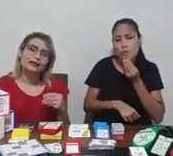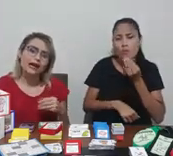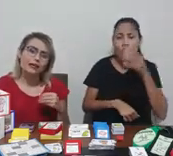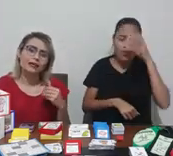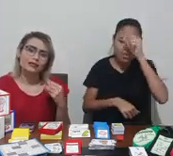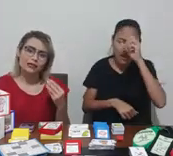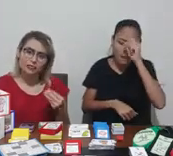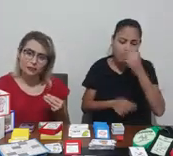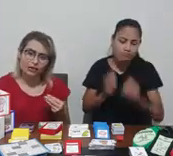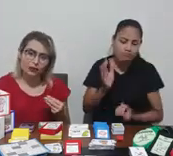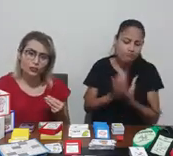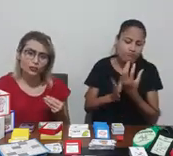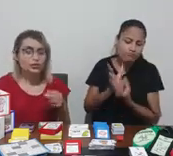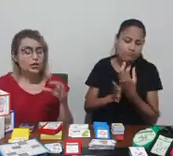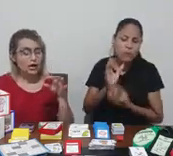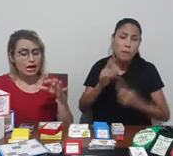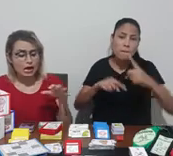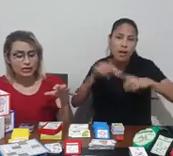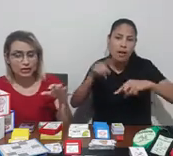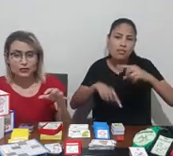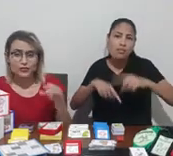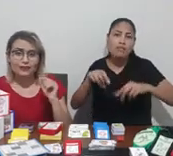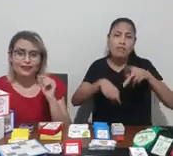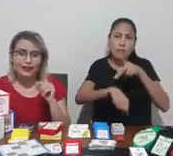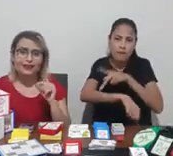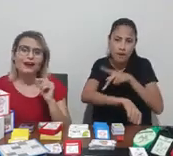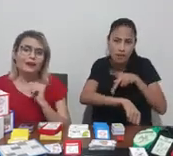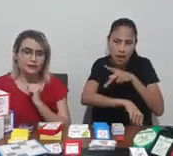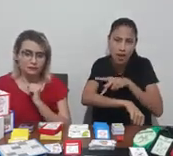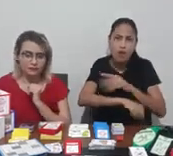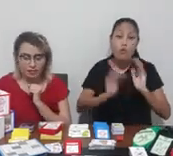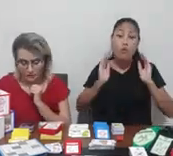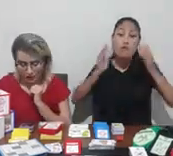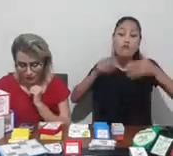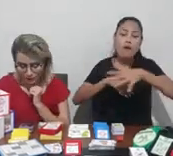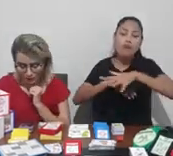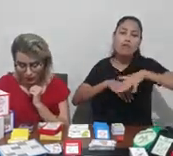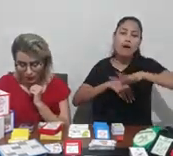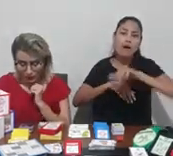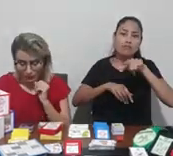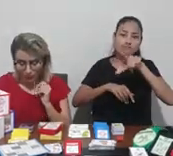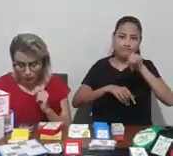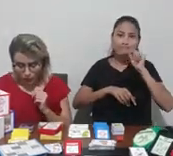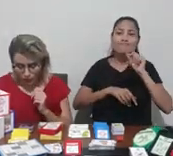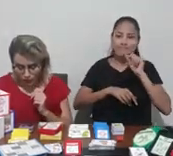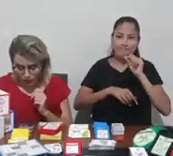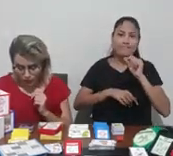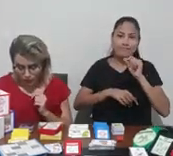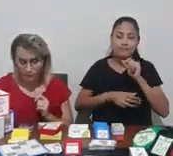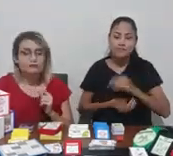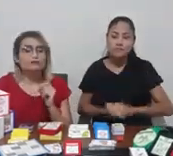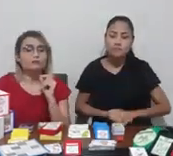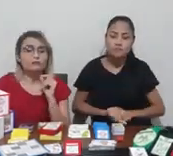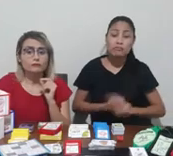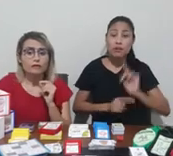a criar materiais pedagógicos aliados àquela área, tá certo? Depois